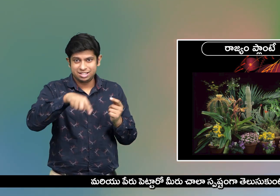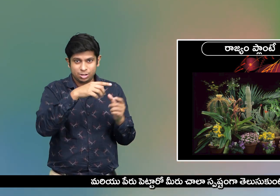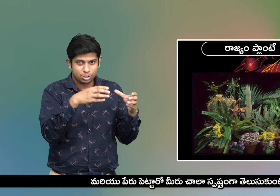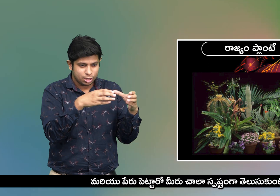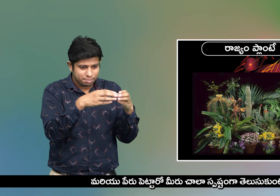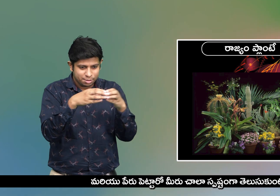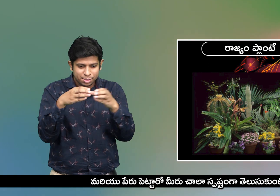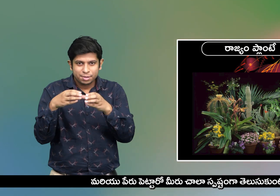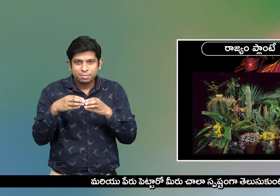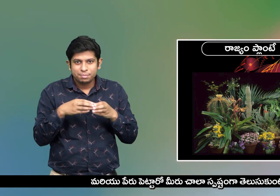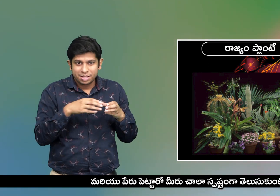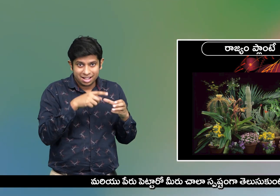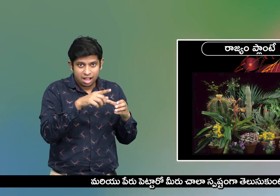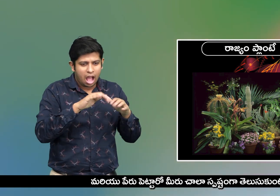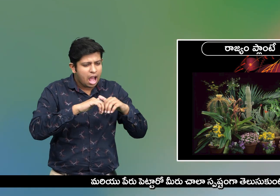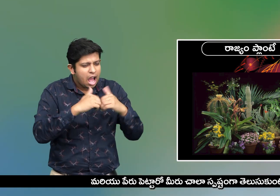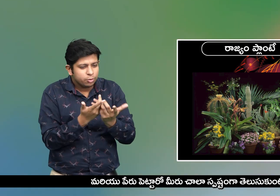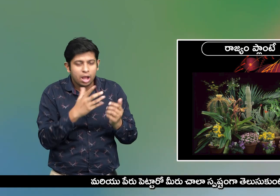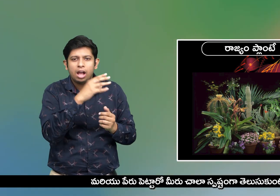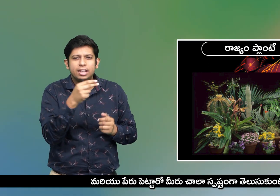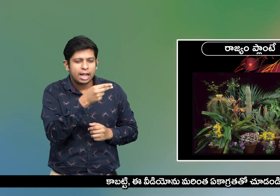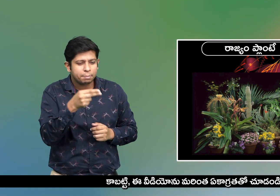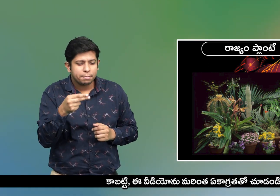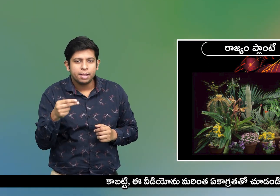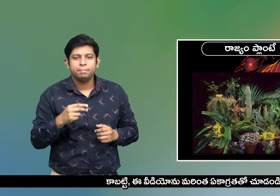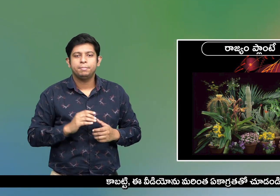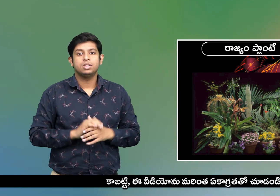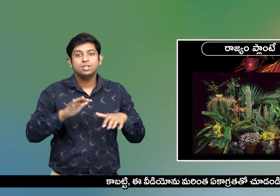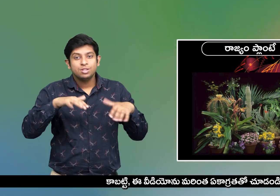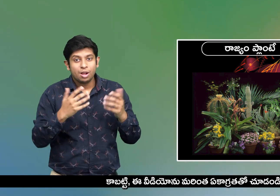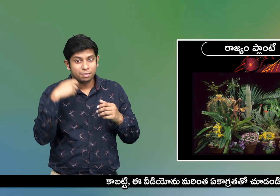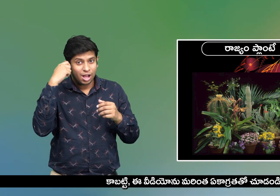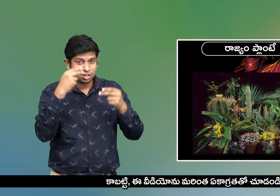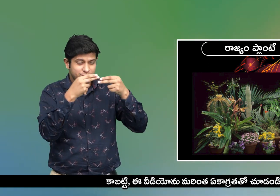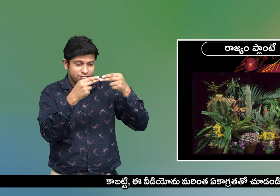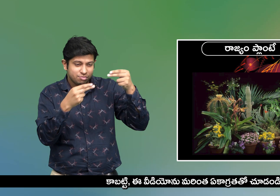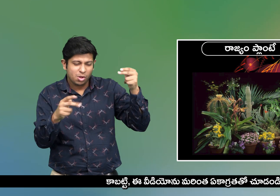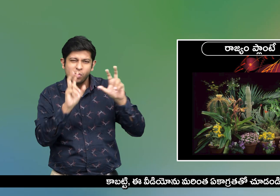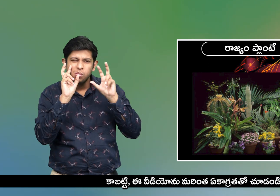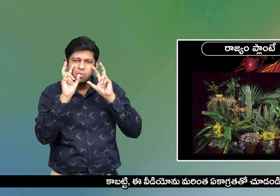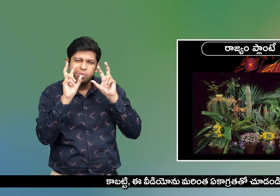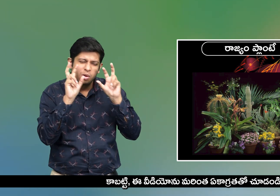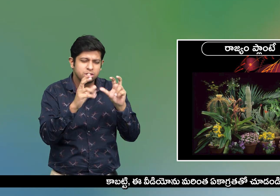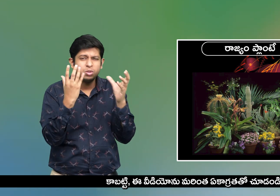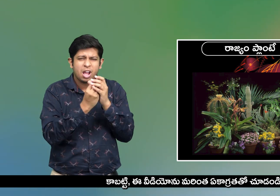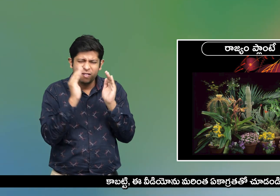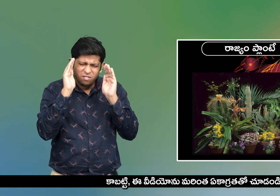పెట్టారో మీరు చాలా స్పష్టంగా తెలుసుకుంటారు. కాబట్టి ఈ వీడియోను మరింత ఏకాగ్రతతో చూడండి.